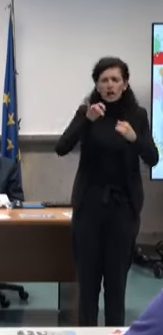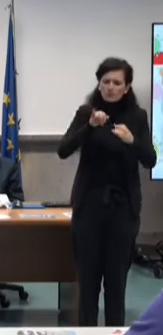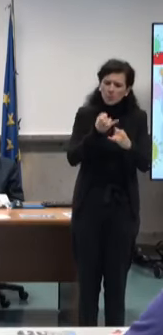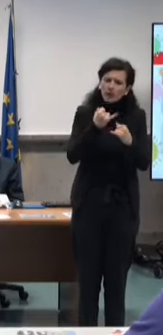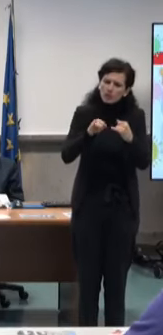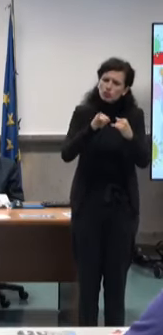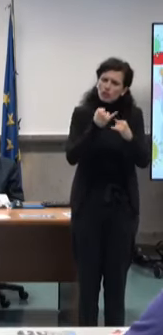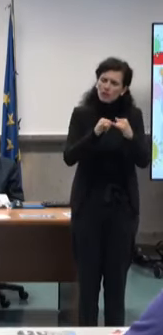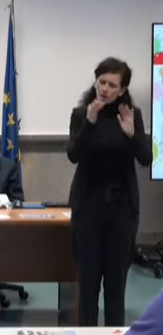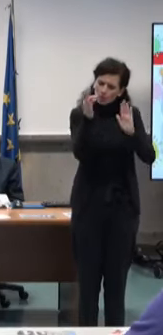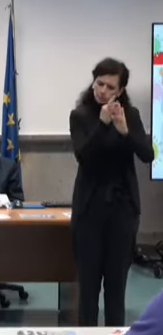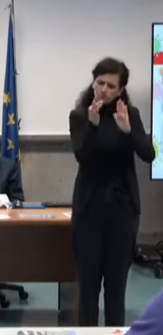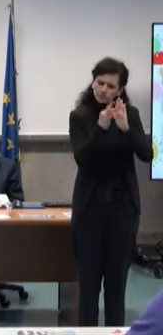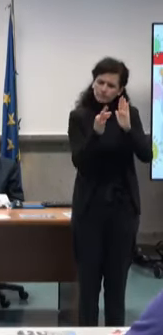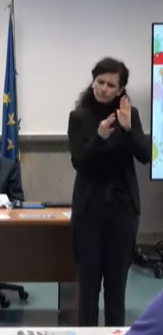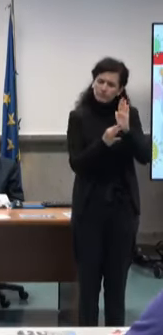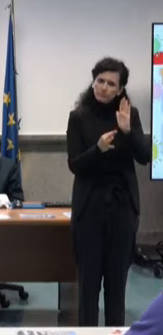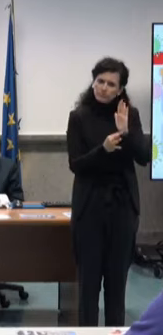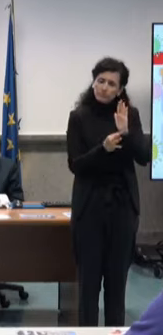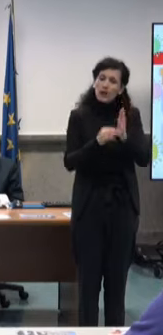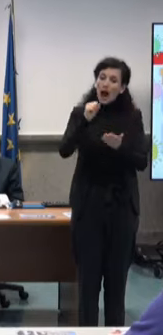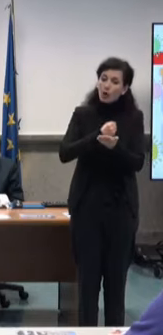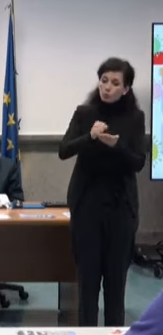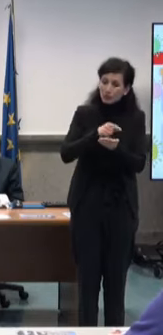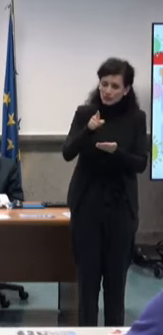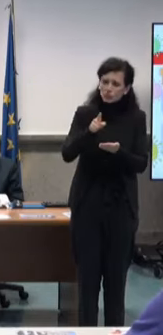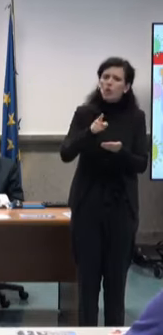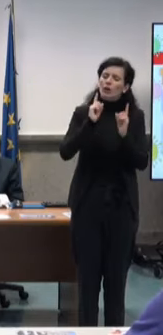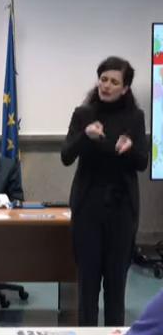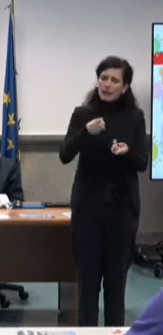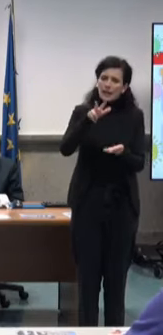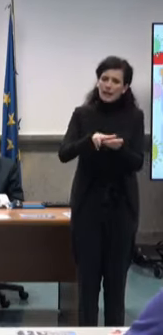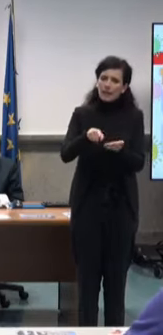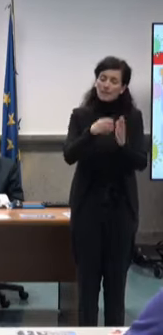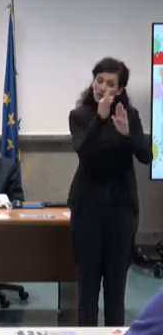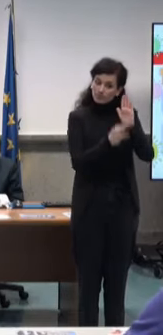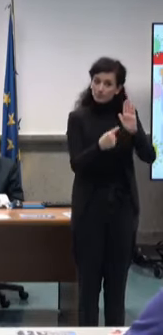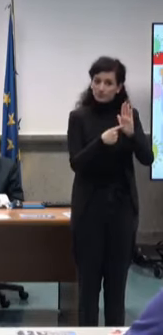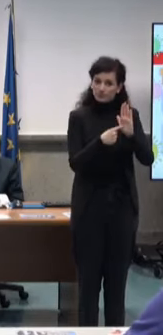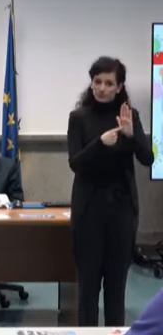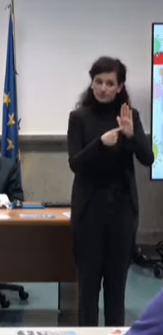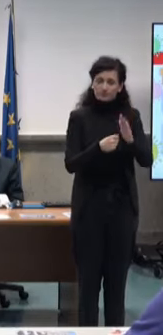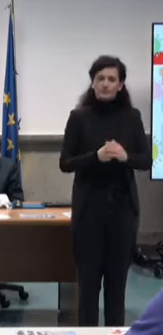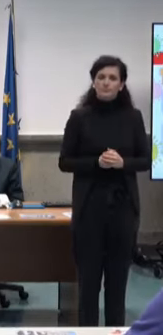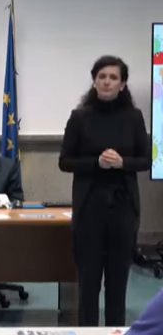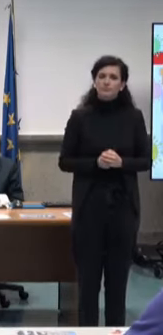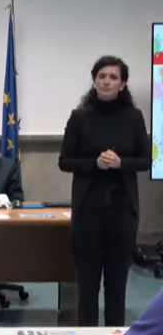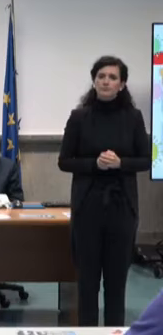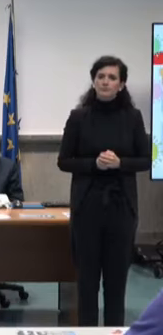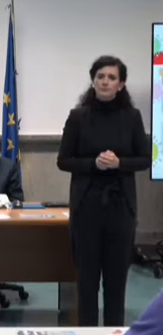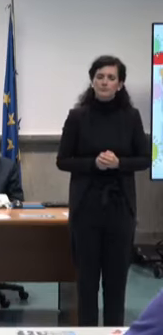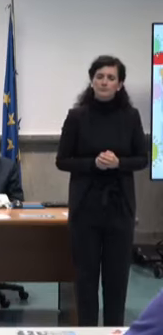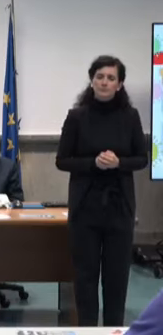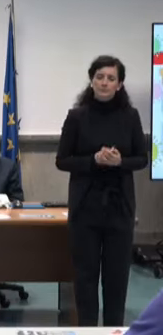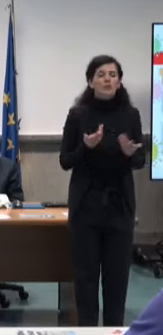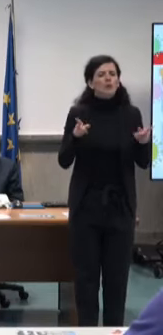debbono essere garantite per poter essere autorizzate ha anche valutato le prove che sono